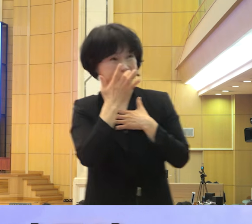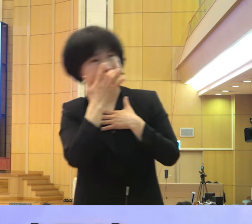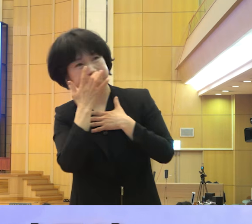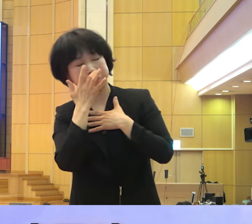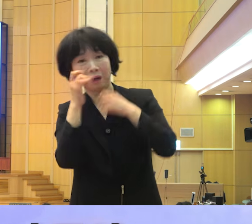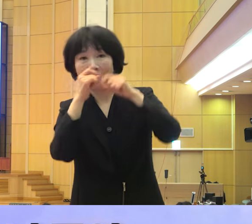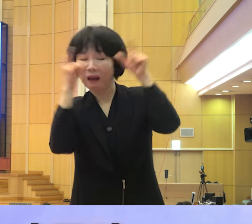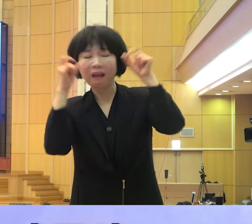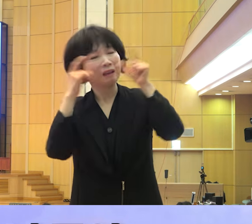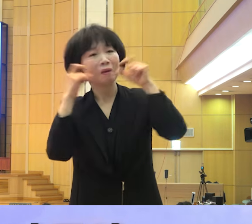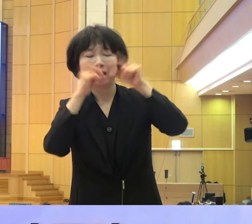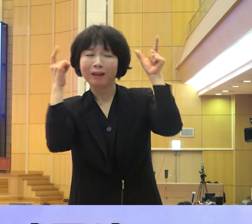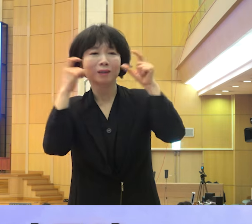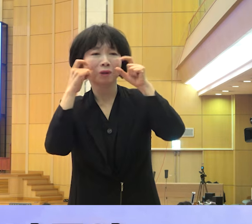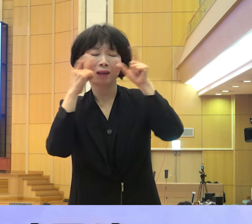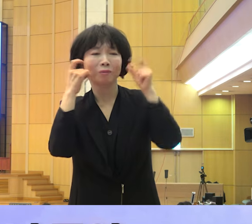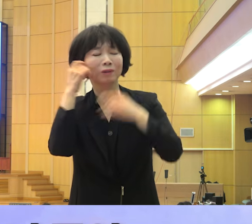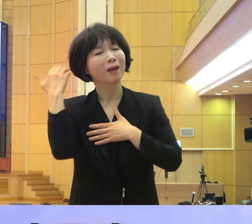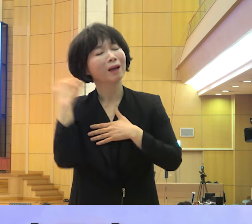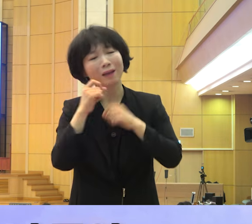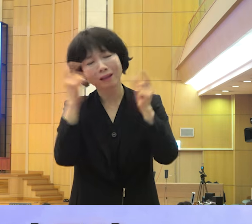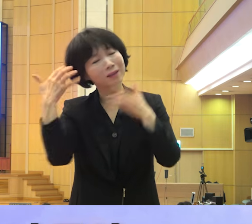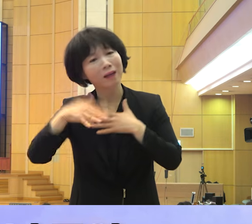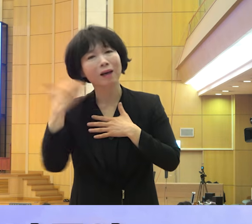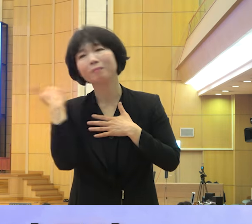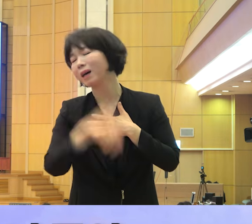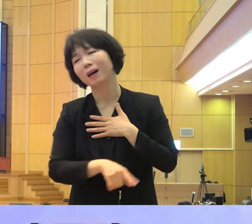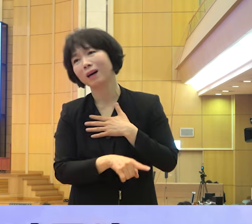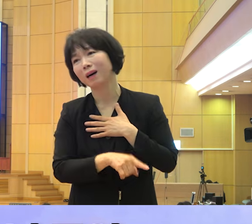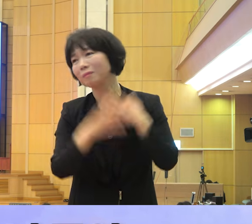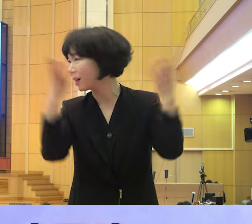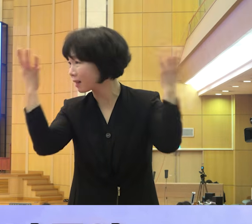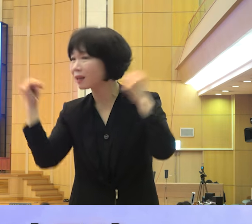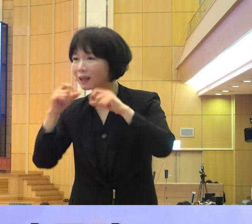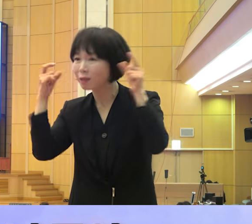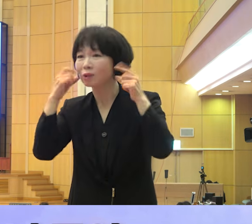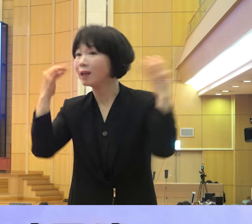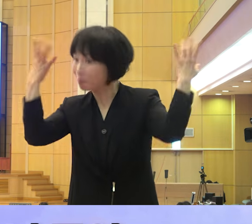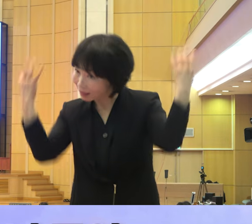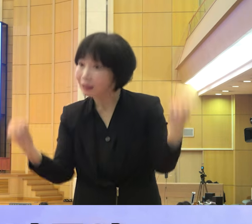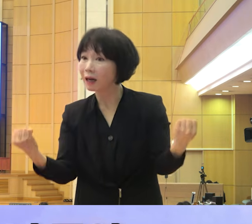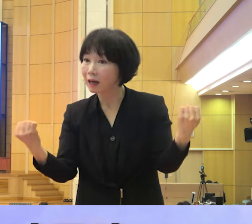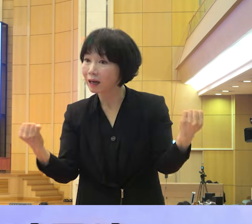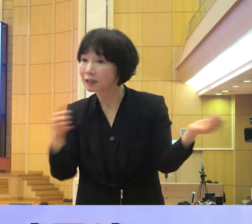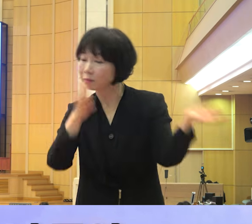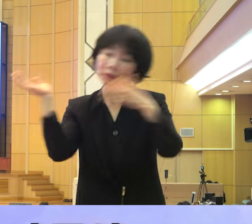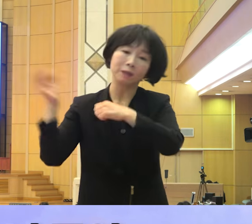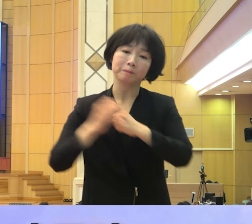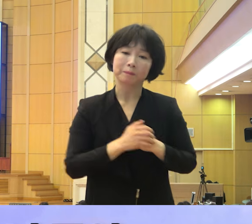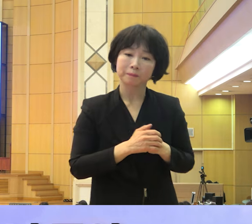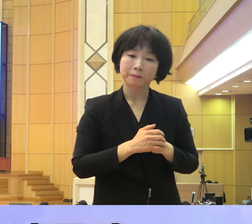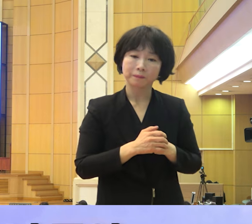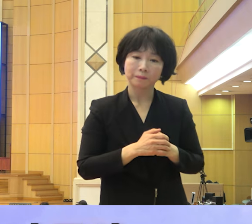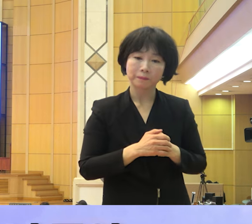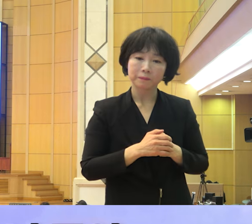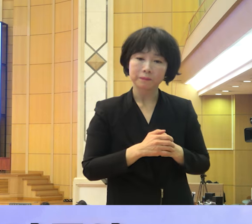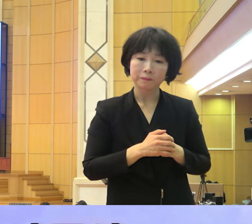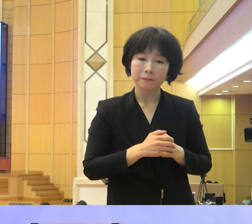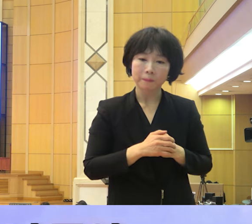깨닫지를 못해요. 요한복음 4장 10절로 가볼까요? 그럼 요한복음 4장